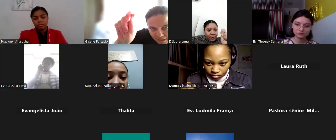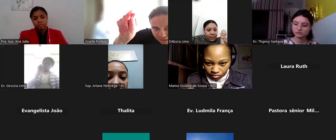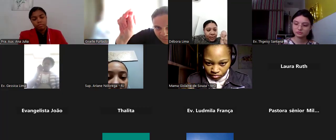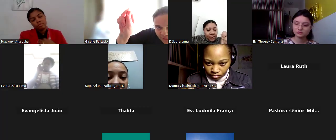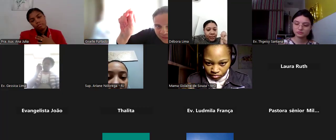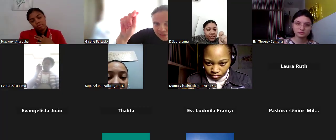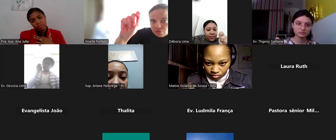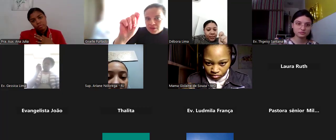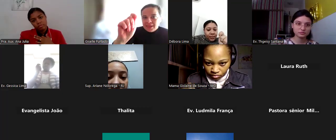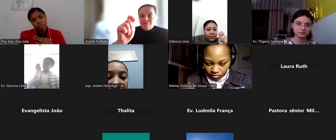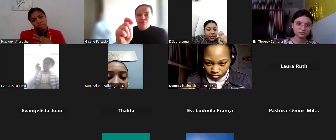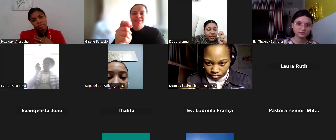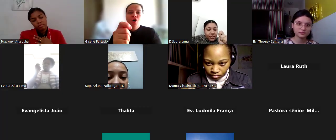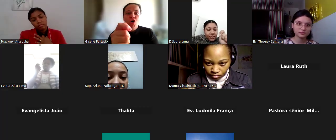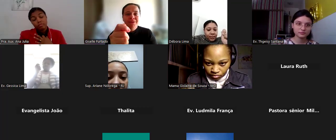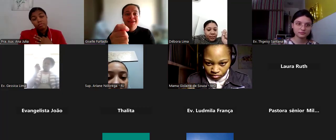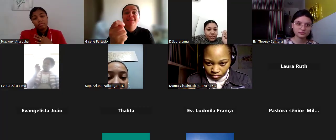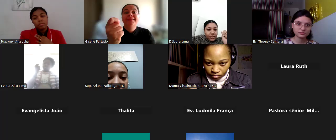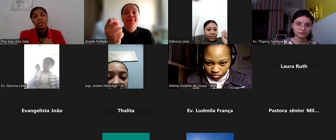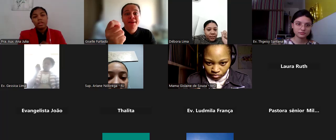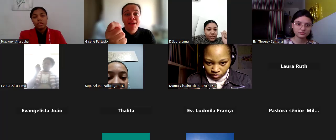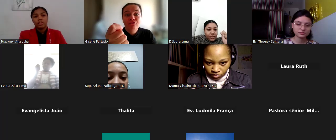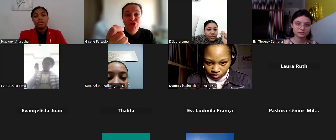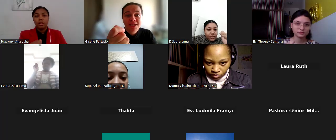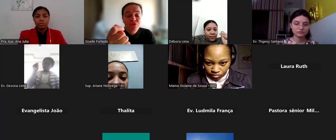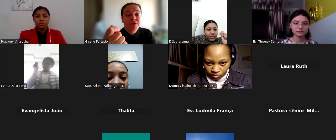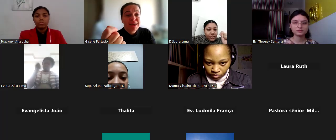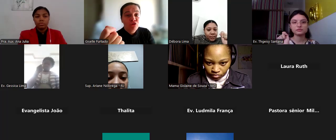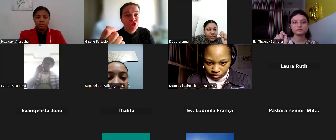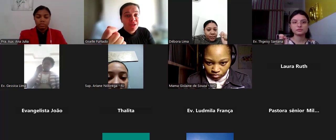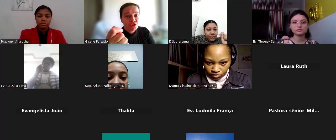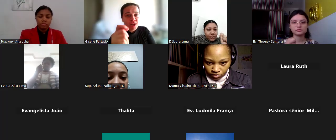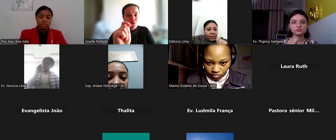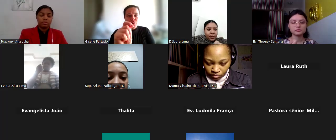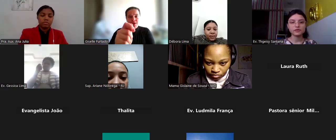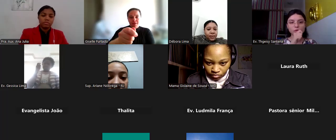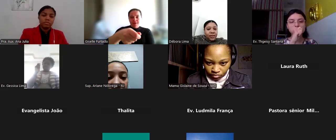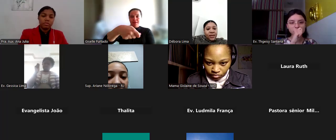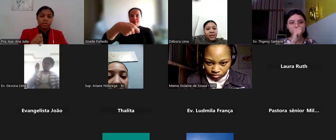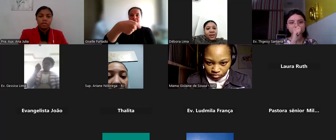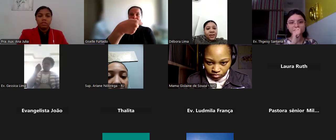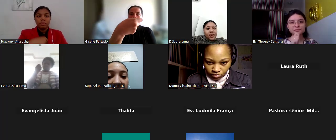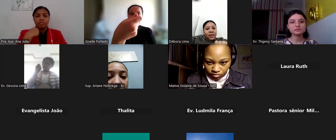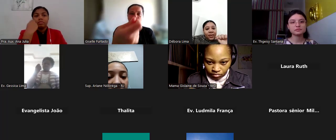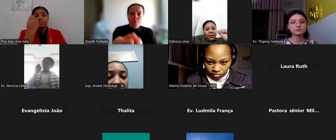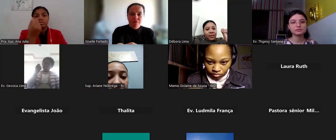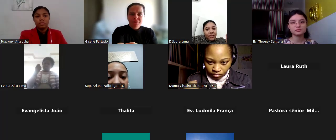nessa posição. E você roda. Ele também é um sinal direcional. Sinal para